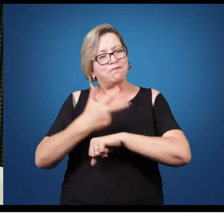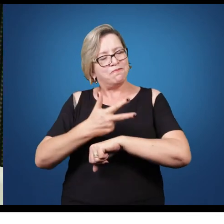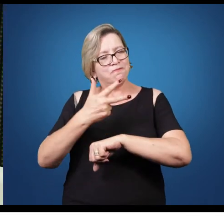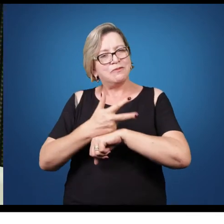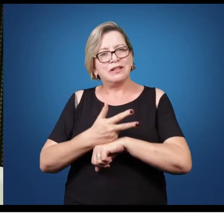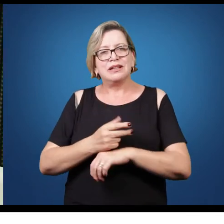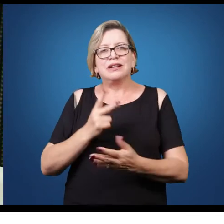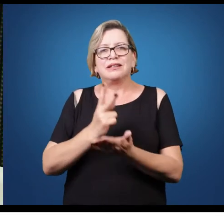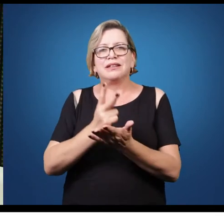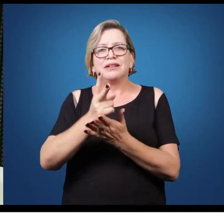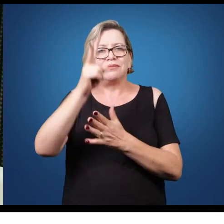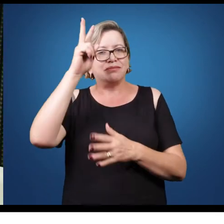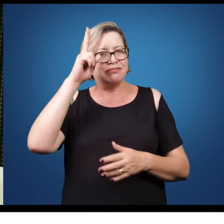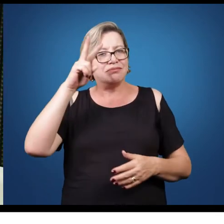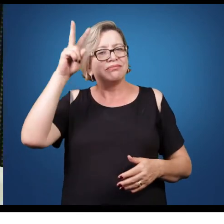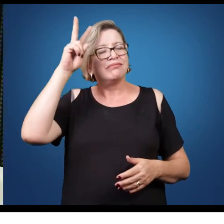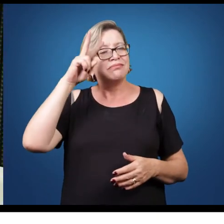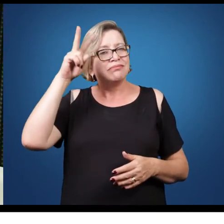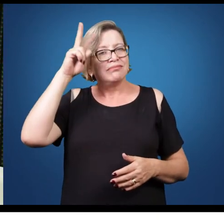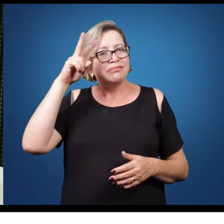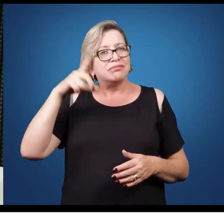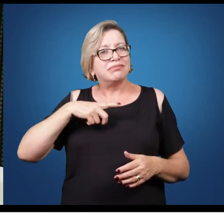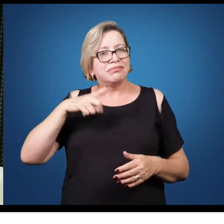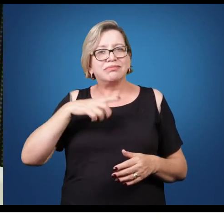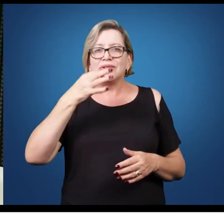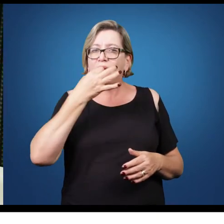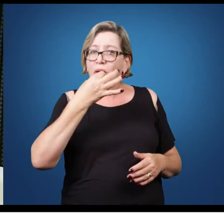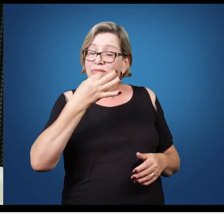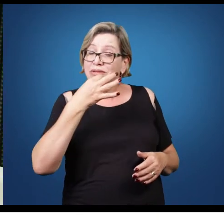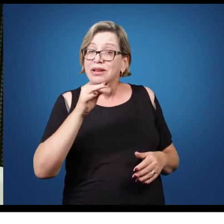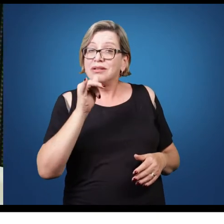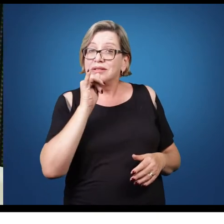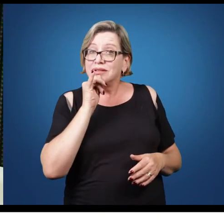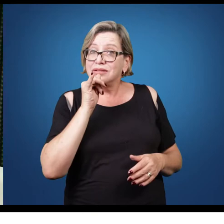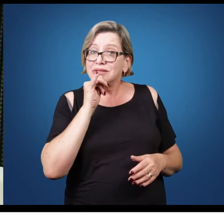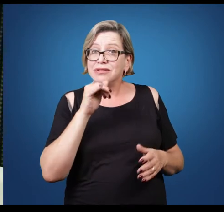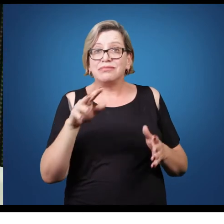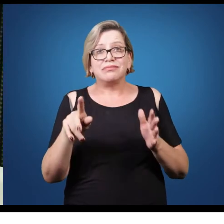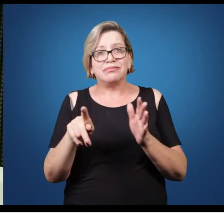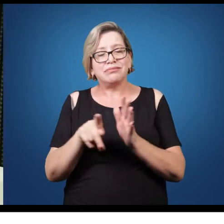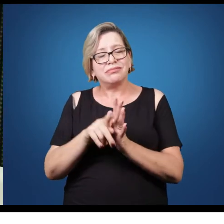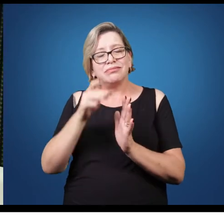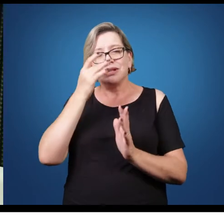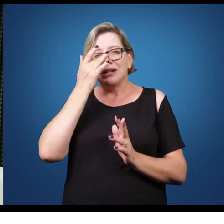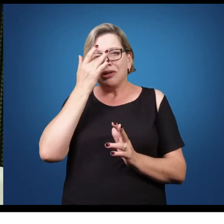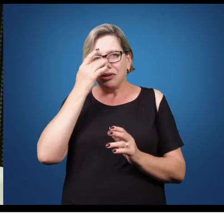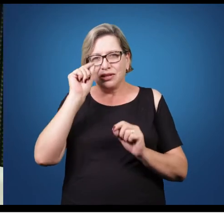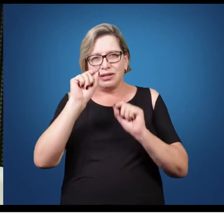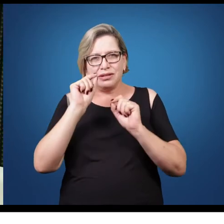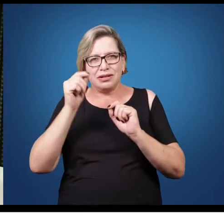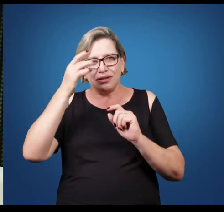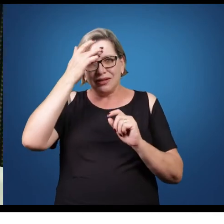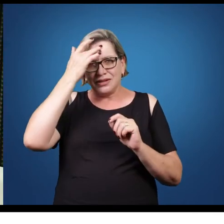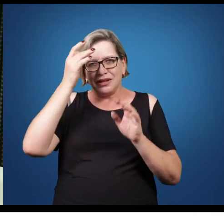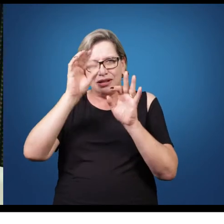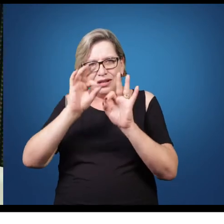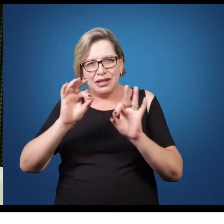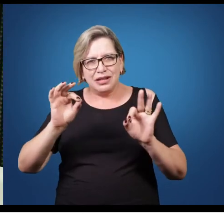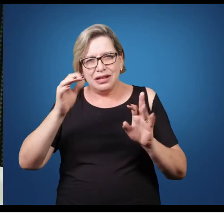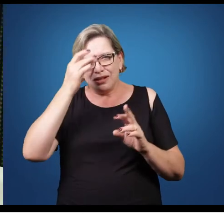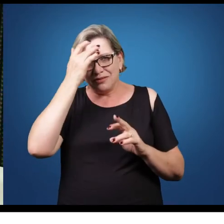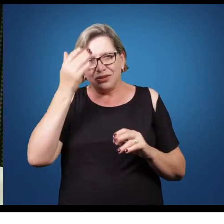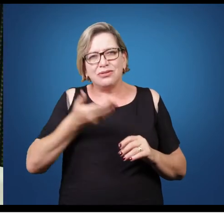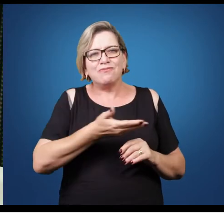lembrando que também há algum alguns comentários alguns exemplos entre evidentemente que este repertório é mais comum que todos os tanques